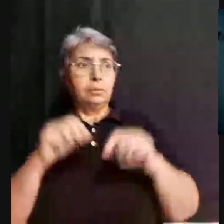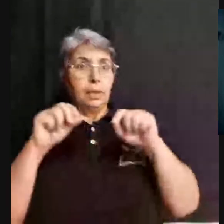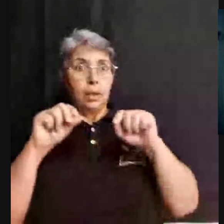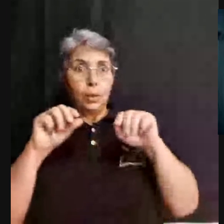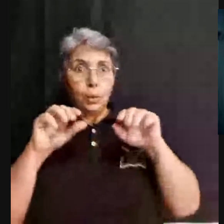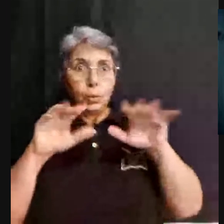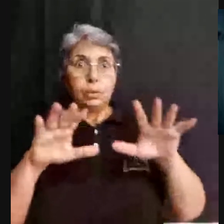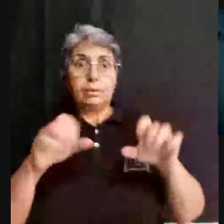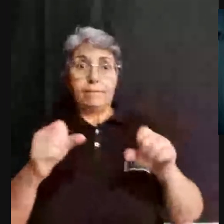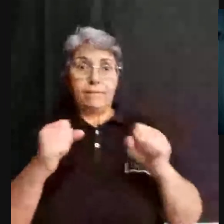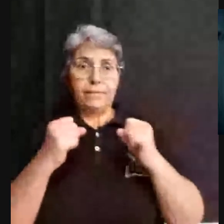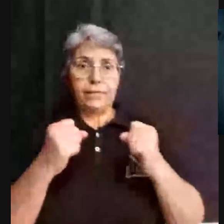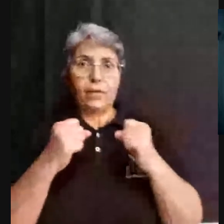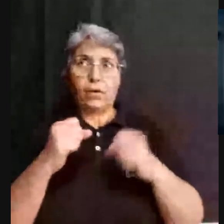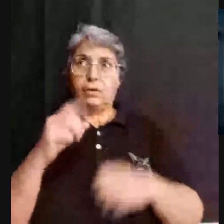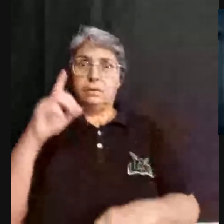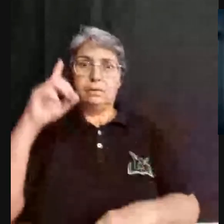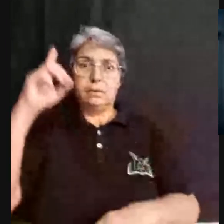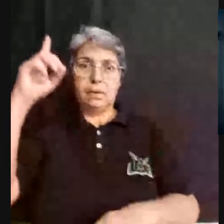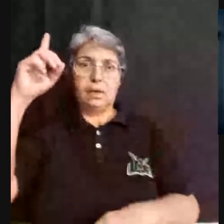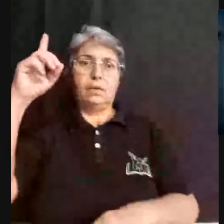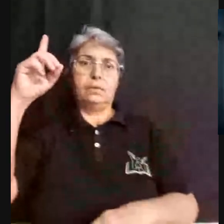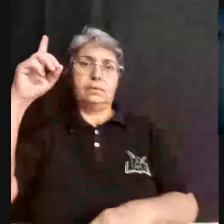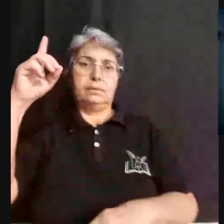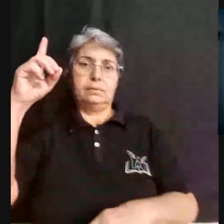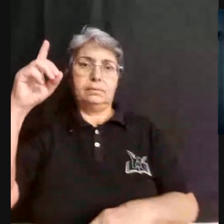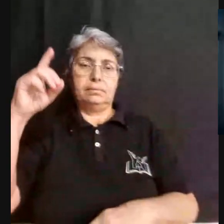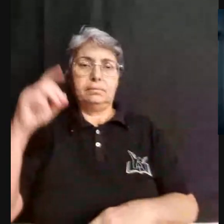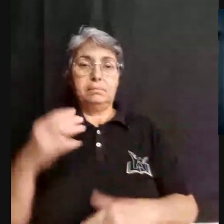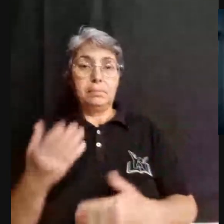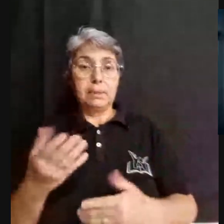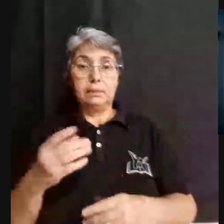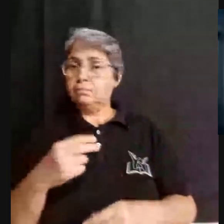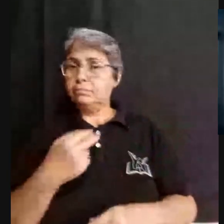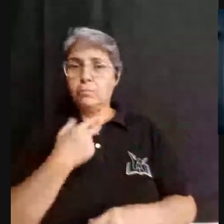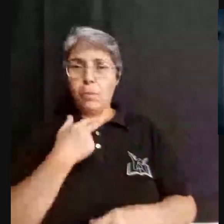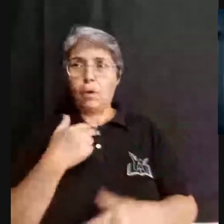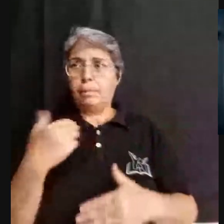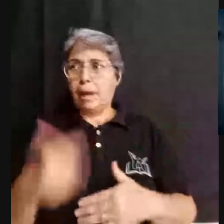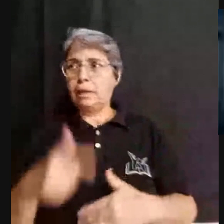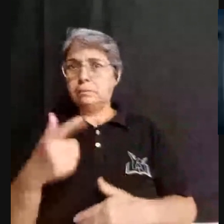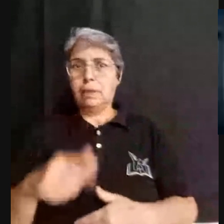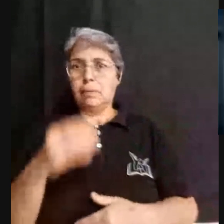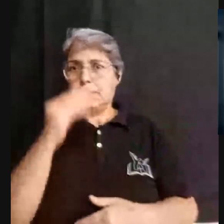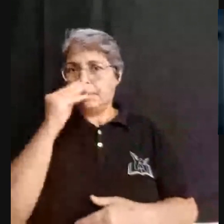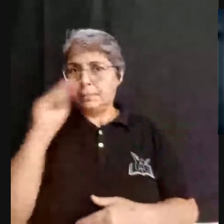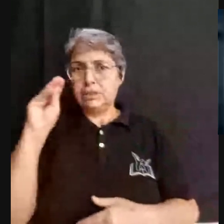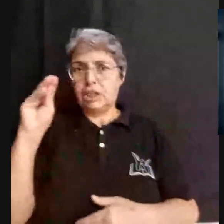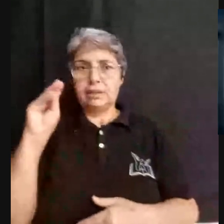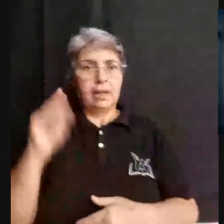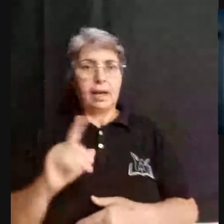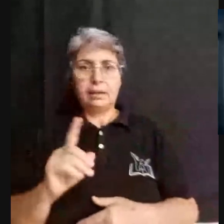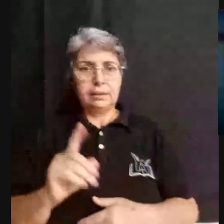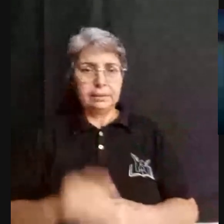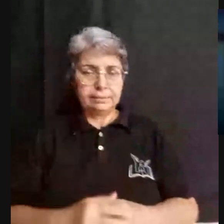demasiadamente forte para ser prolongadamente rejeitada. De modo que todos aqueles que